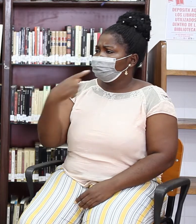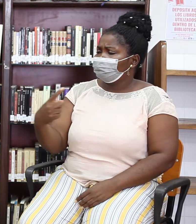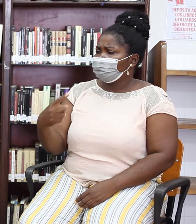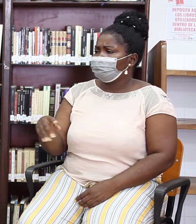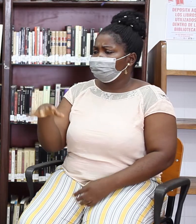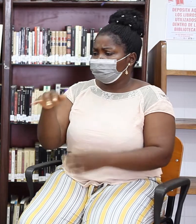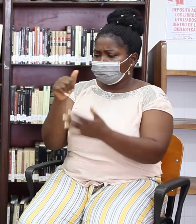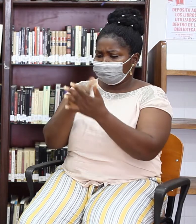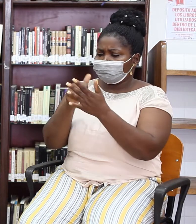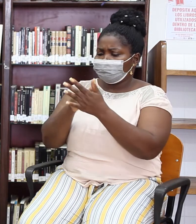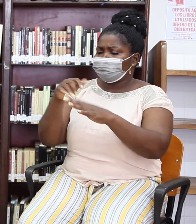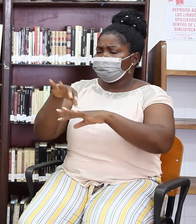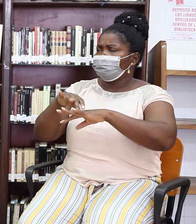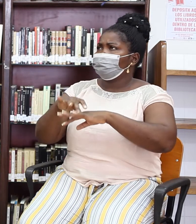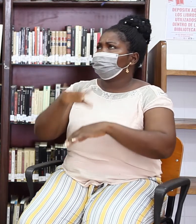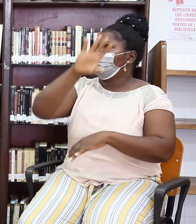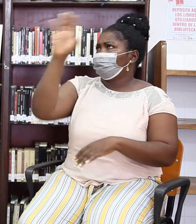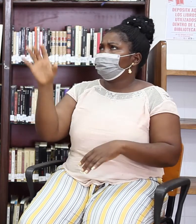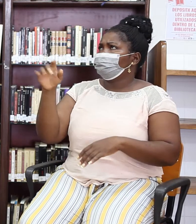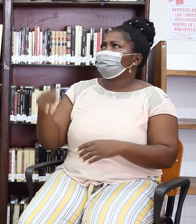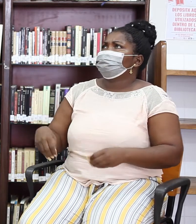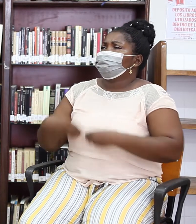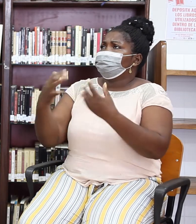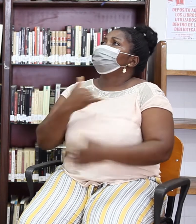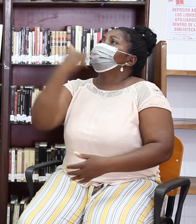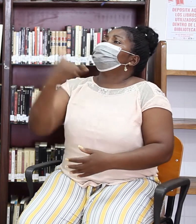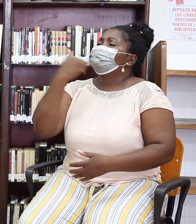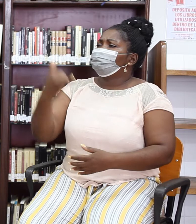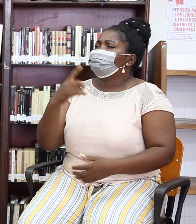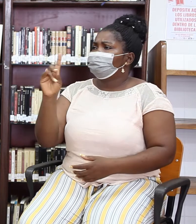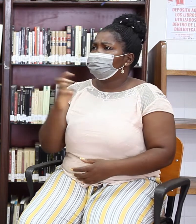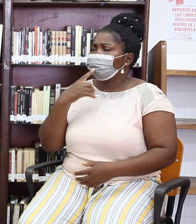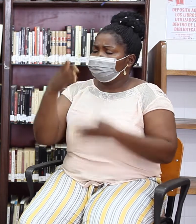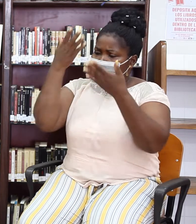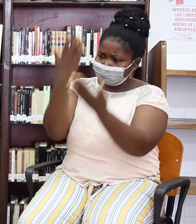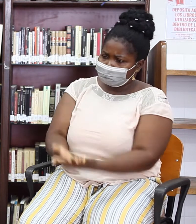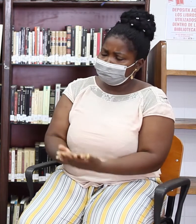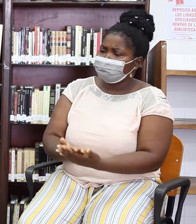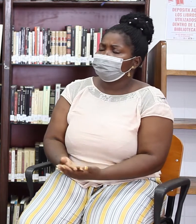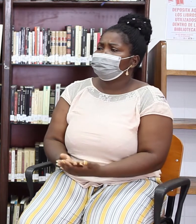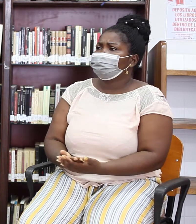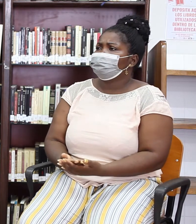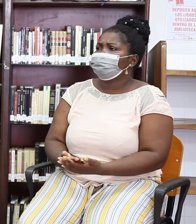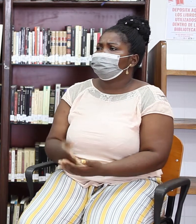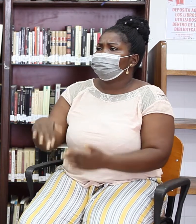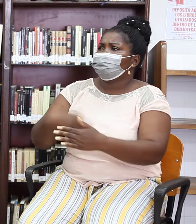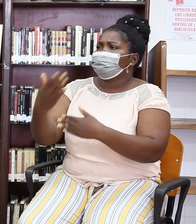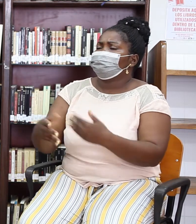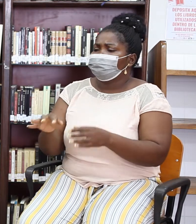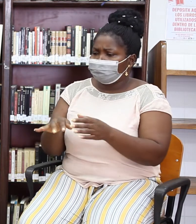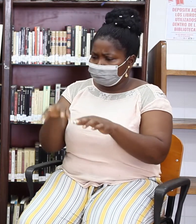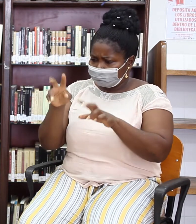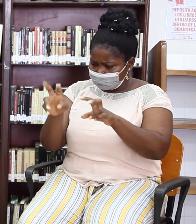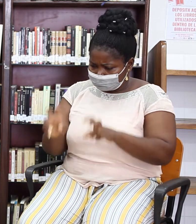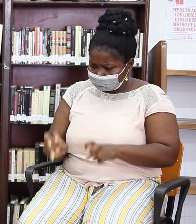Elevó los huesos hacia el cielo, lanzó un grito agudo y los dejó caer. Después de